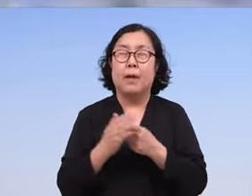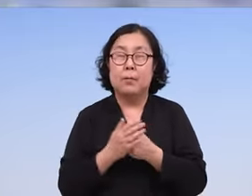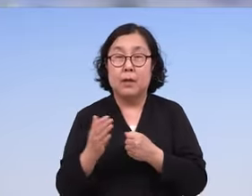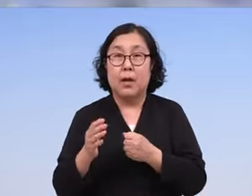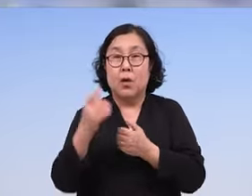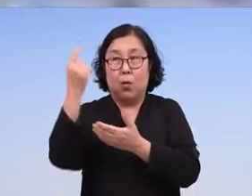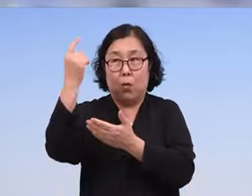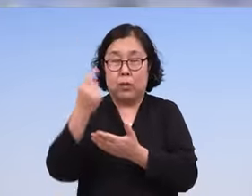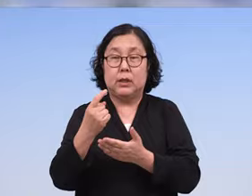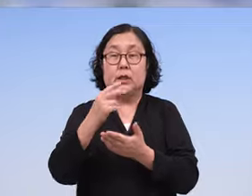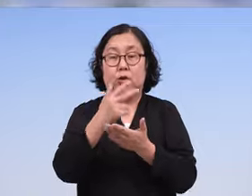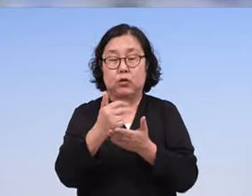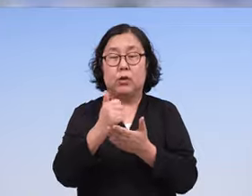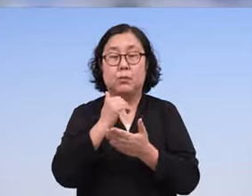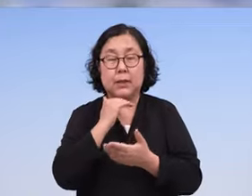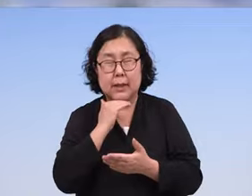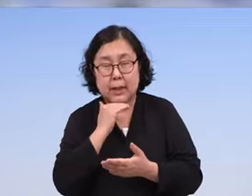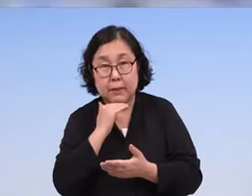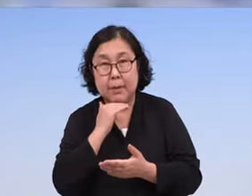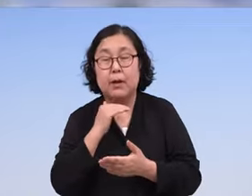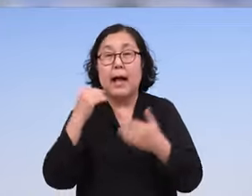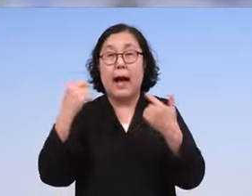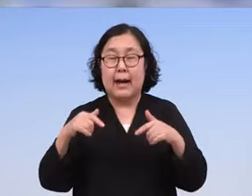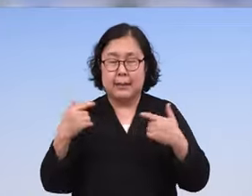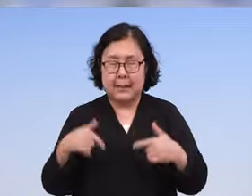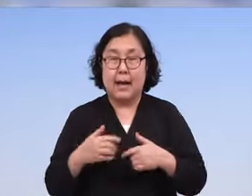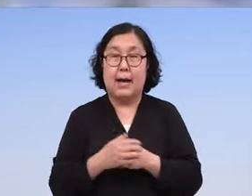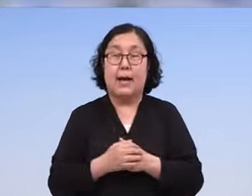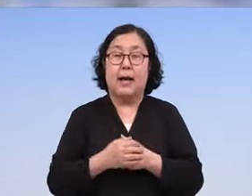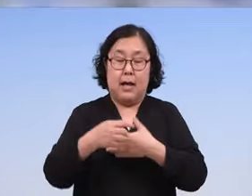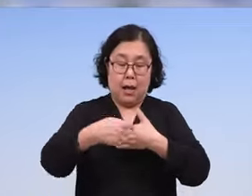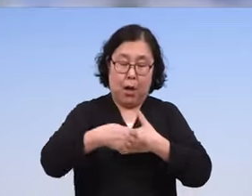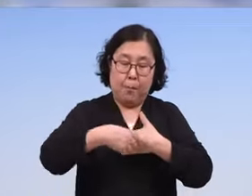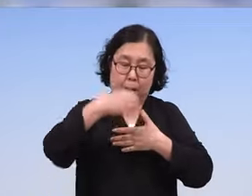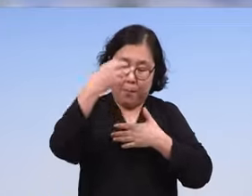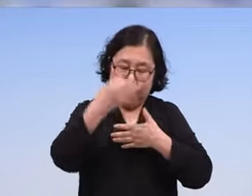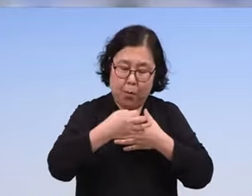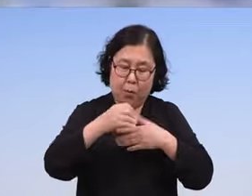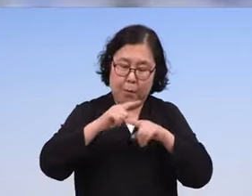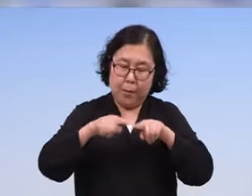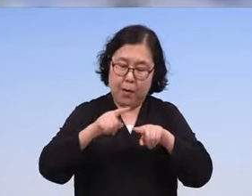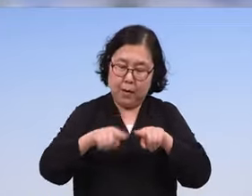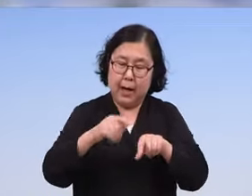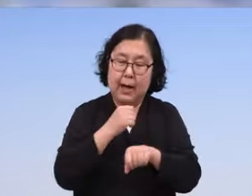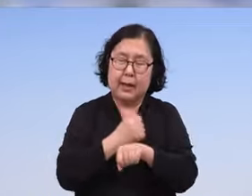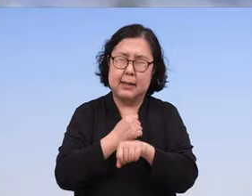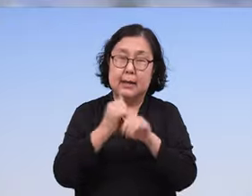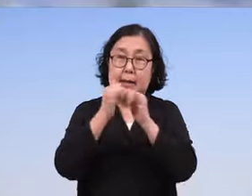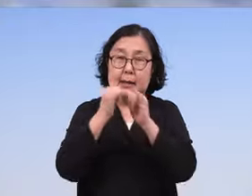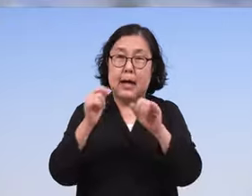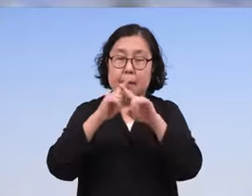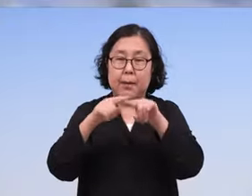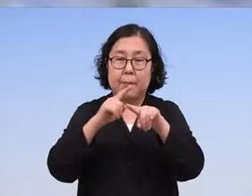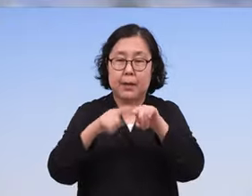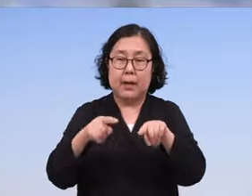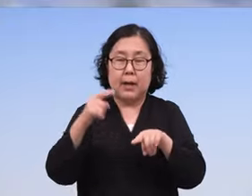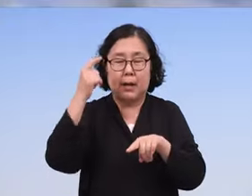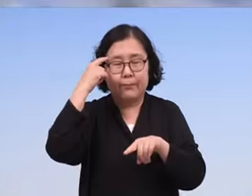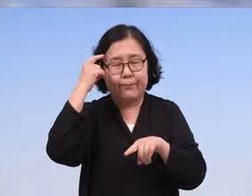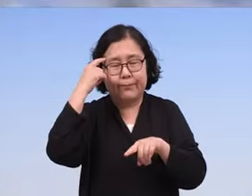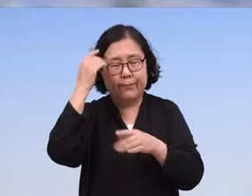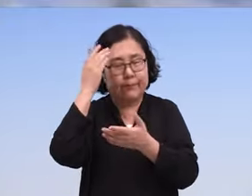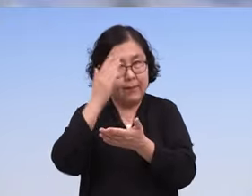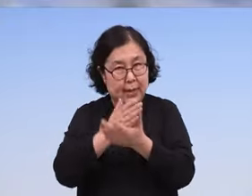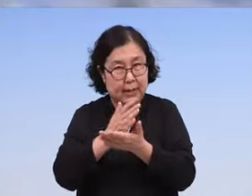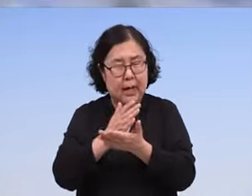그러다 보니까 오실 주님을 우리가 기다리면은 늘 이제 그 겉만 보고 판단하는 사람의 평가에 연연하지